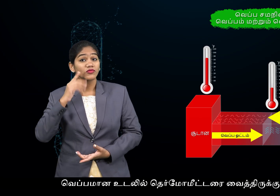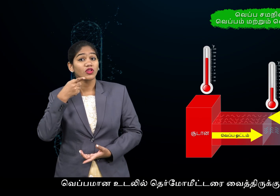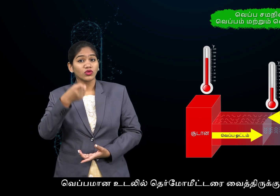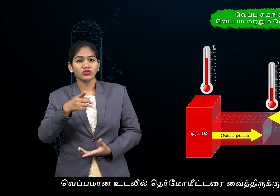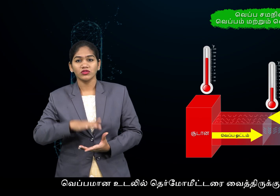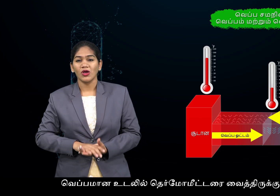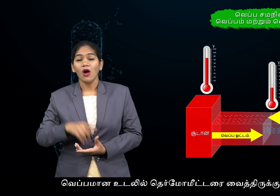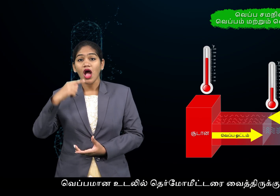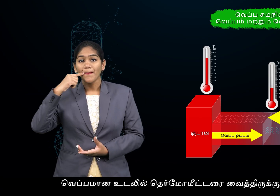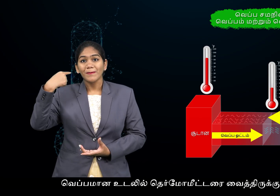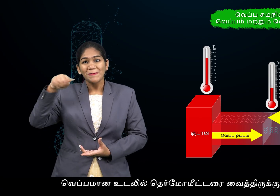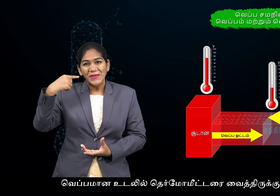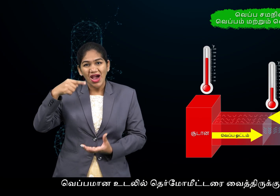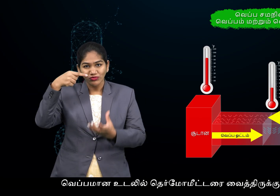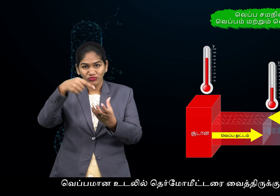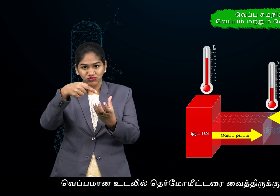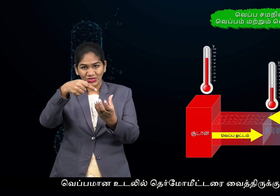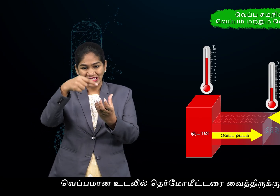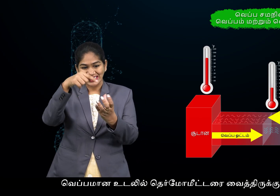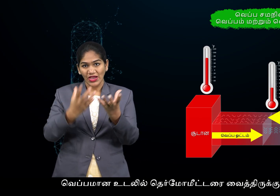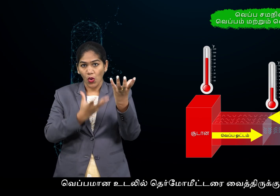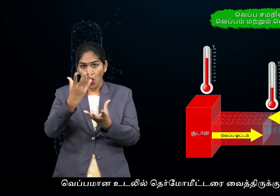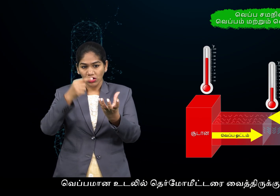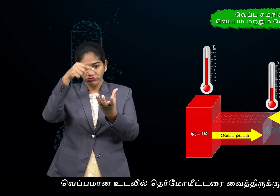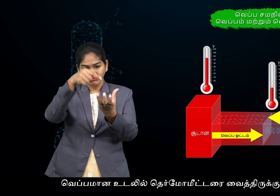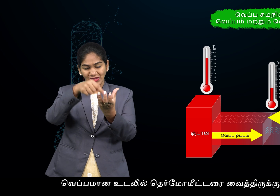வெப்பமான உடலில் தெர்மோமீட்டரை வைத்திருக்கும்போது